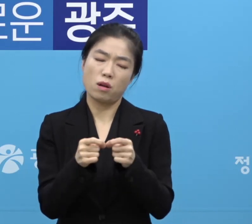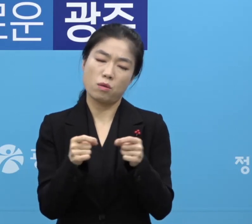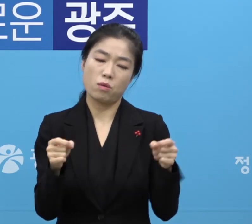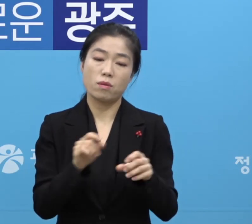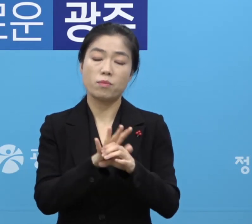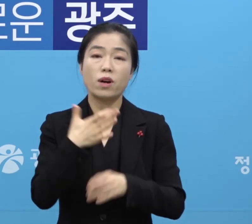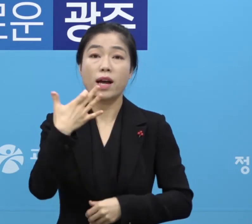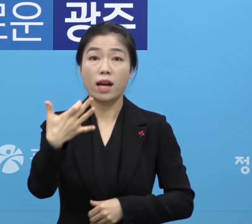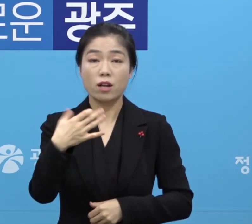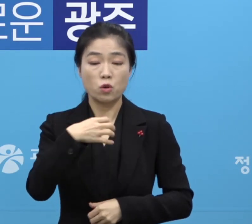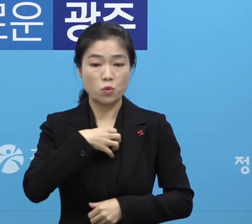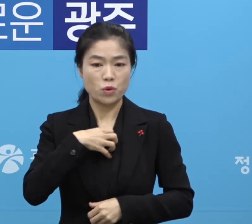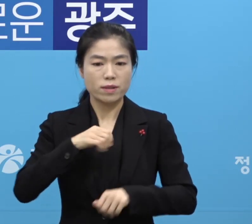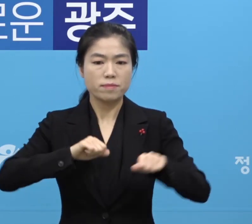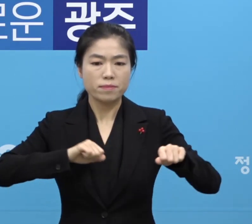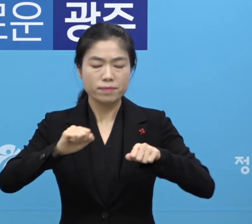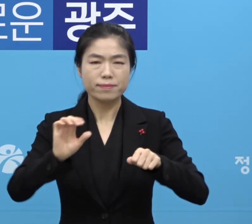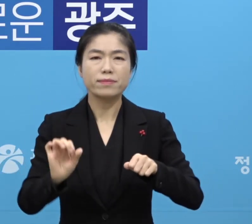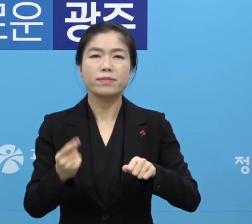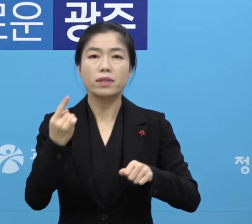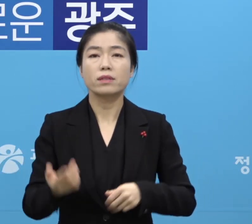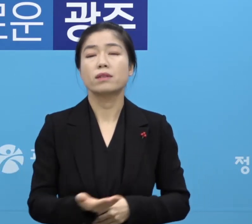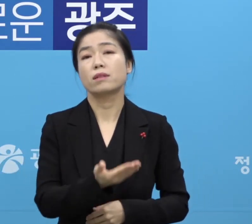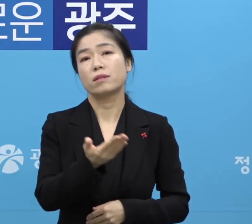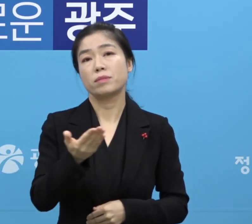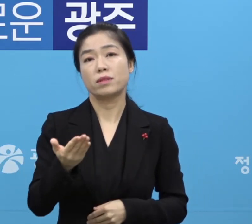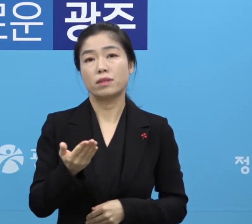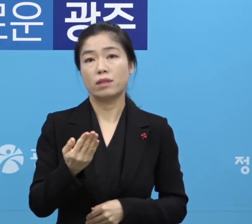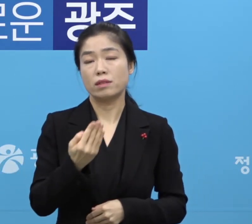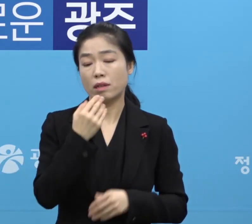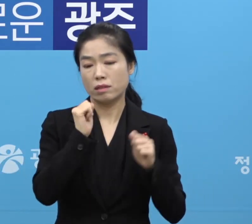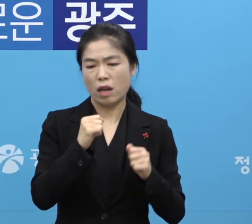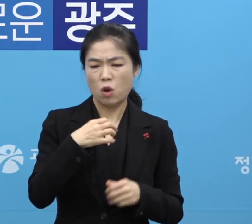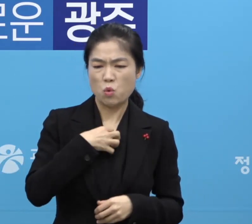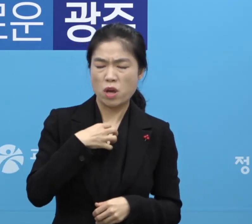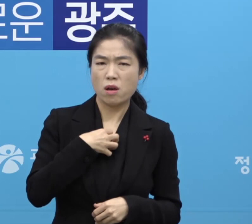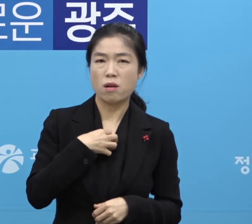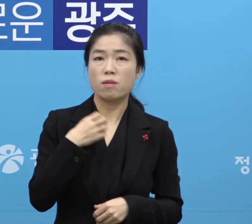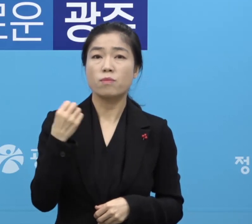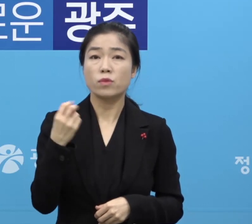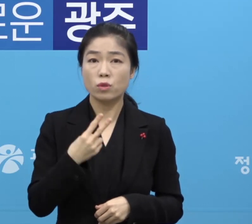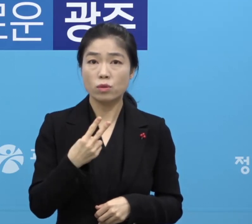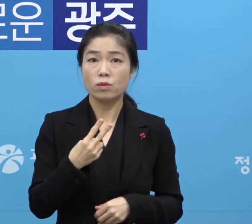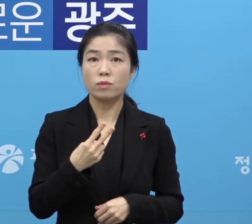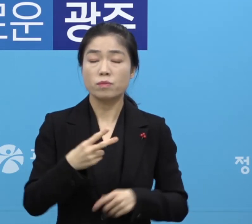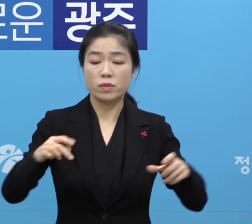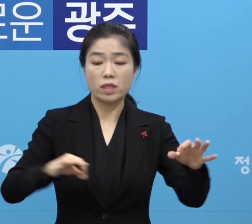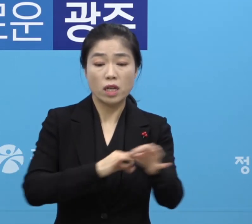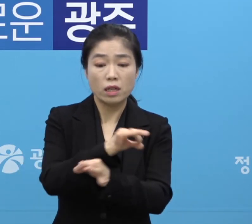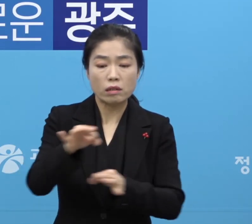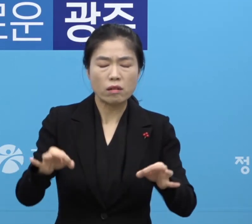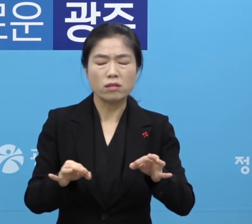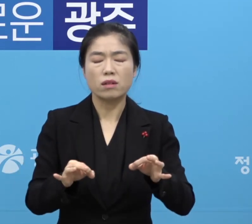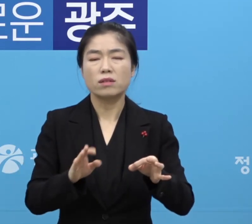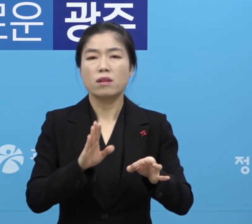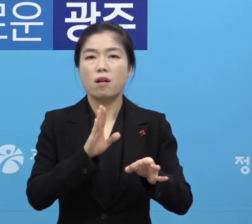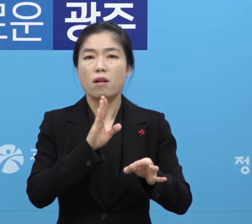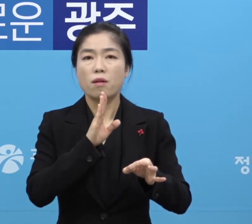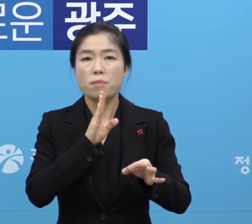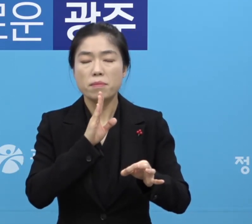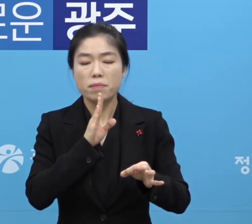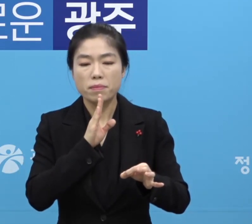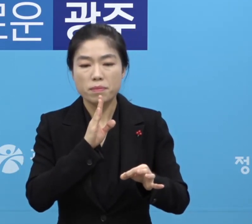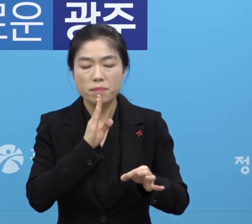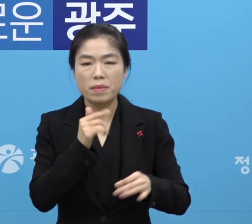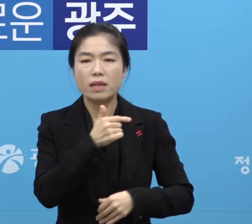코로나19 위기 대응으로 시민들께서는 생계 위협을 받고 지역 경제는 이루 말할 수